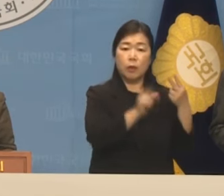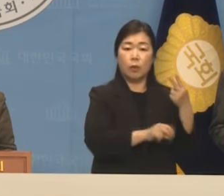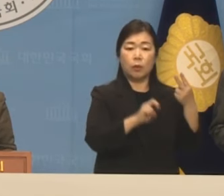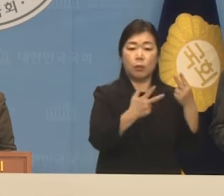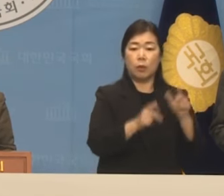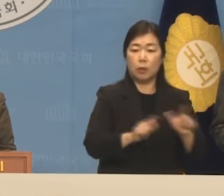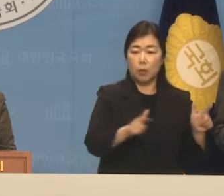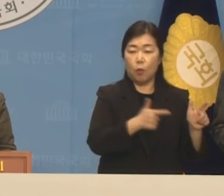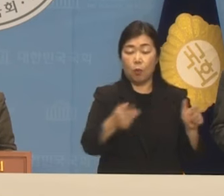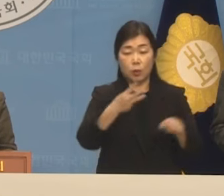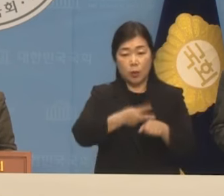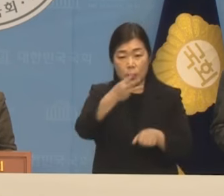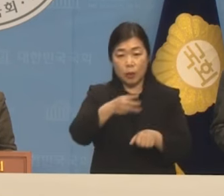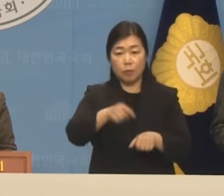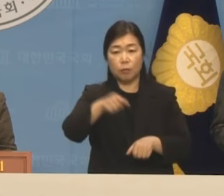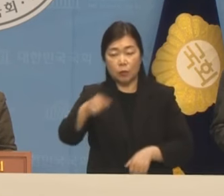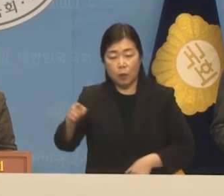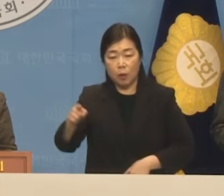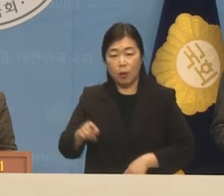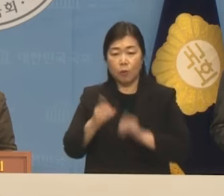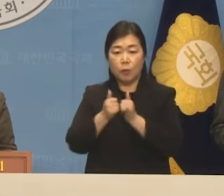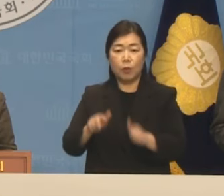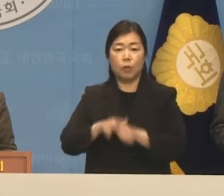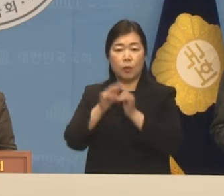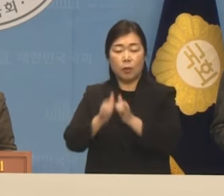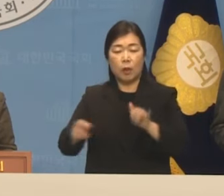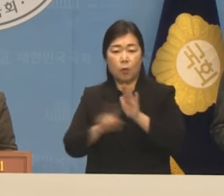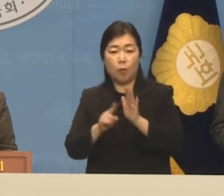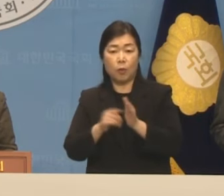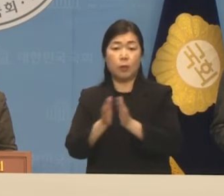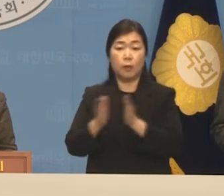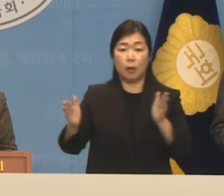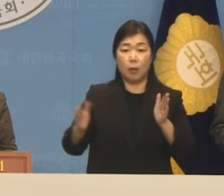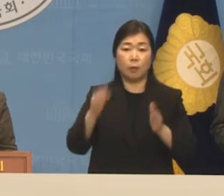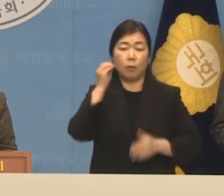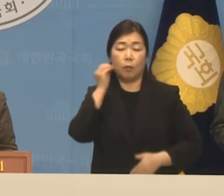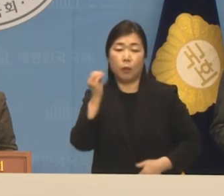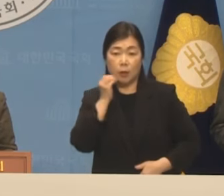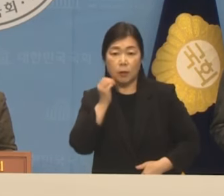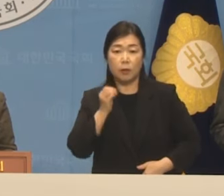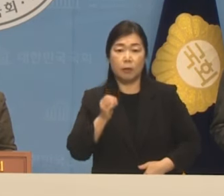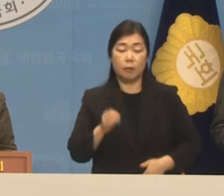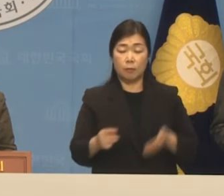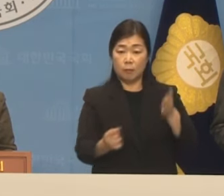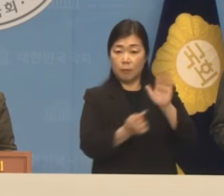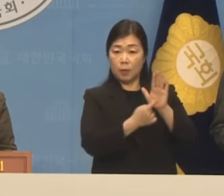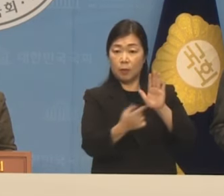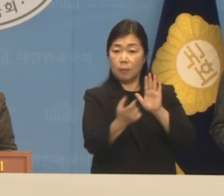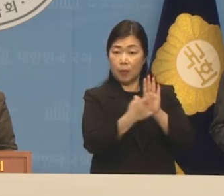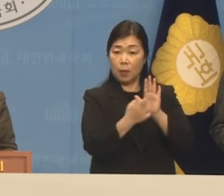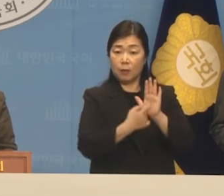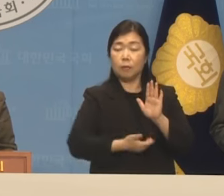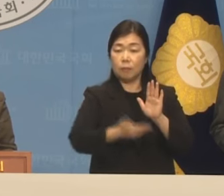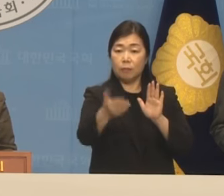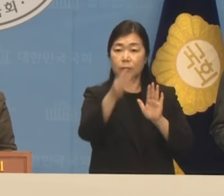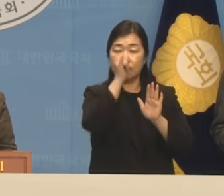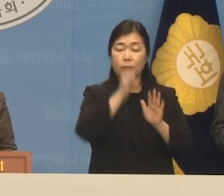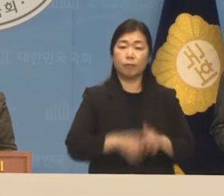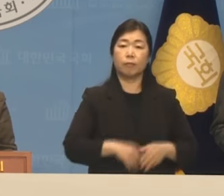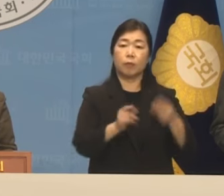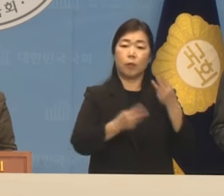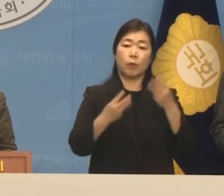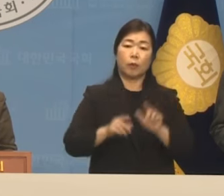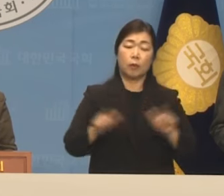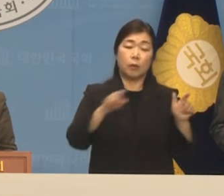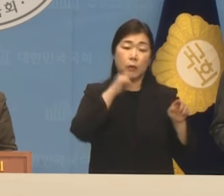27일 오후 3시 국민후보 공모 시작 홈페이지는 고지되어 있습니다. 3월 3일